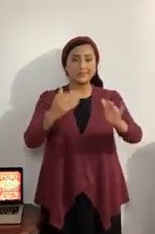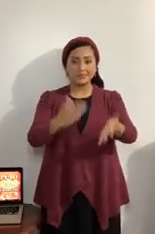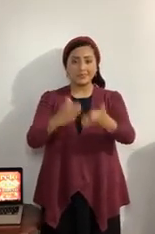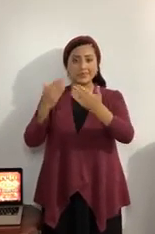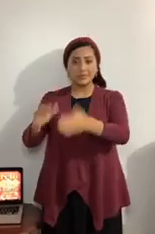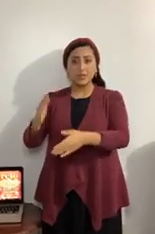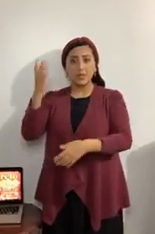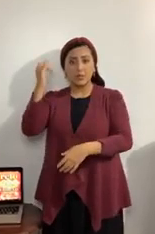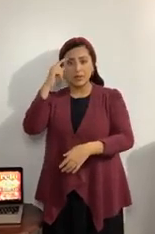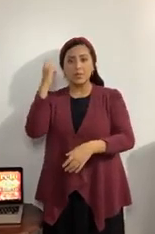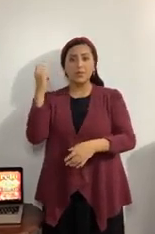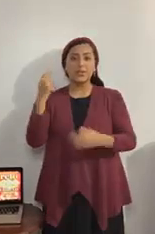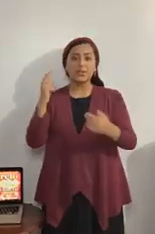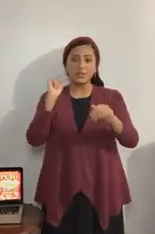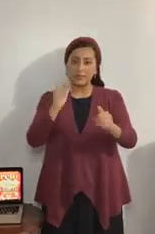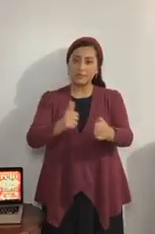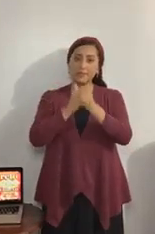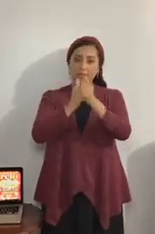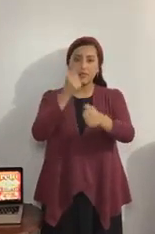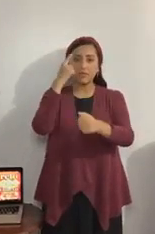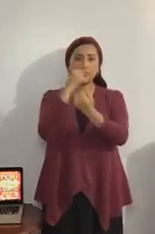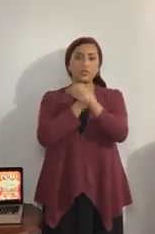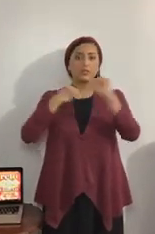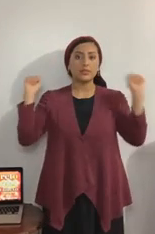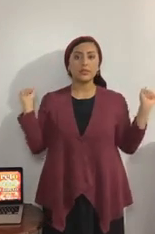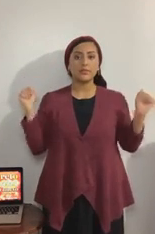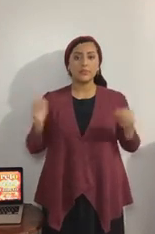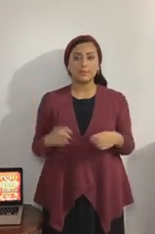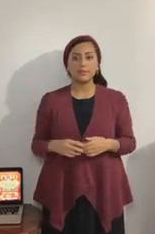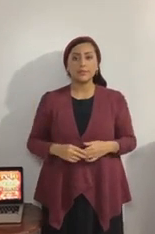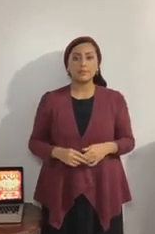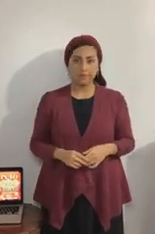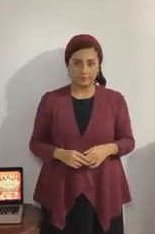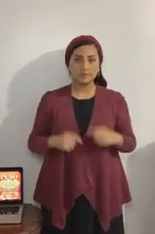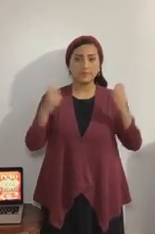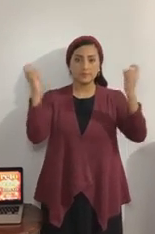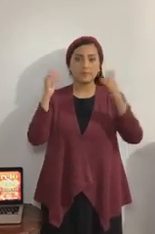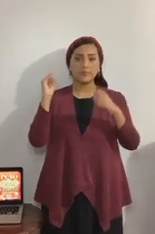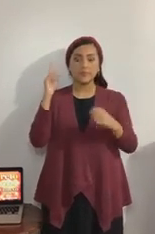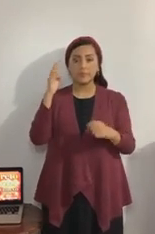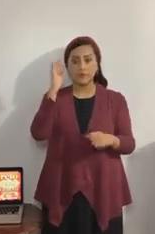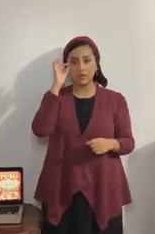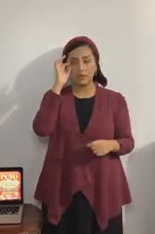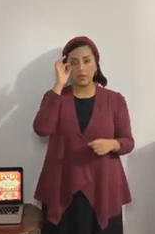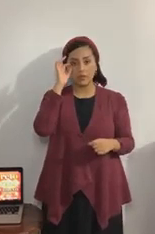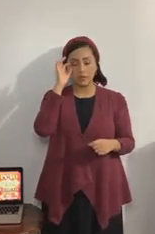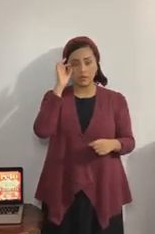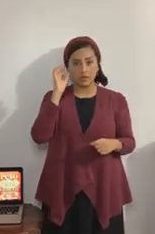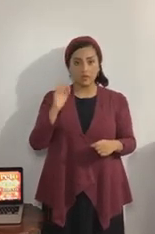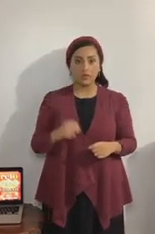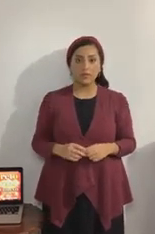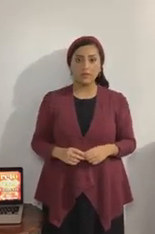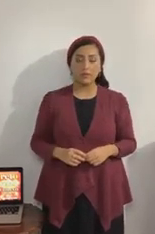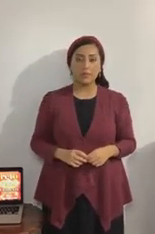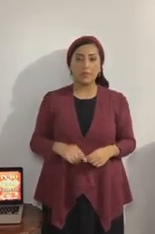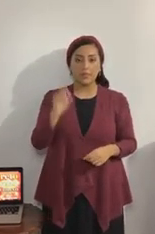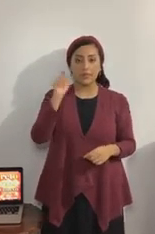porque hay que perseverar para ser salvos. Aleluya. Entonces, pensemos, una